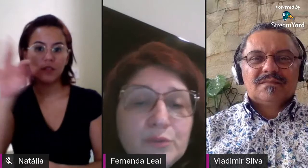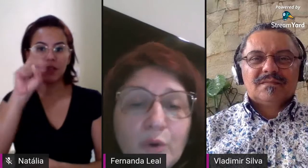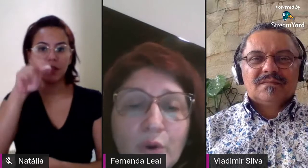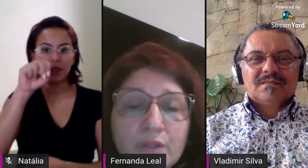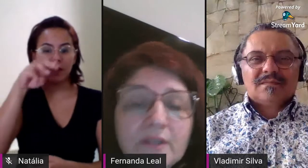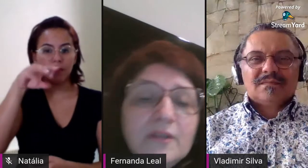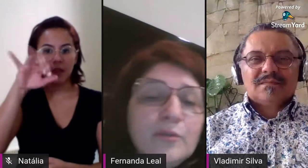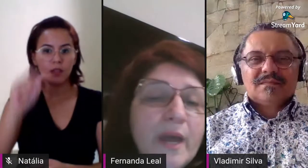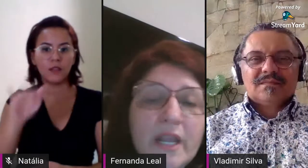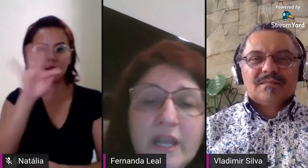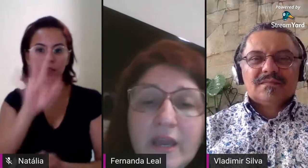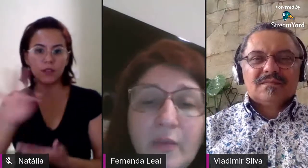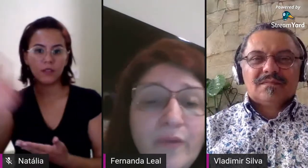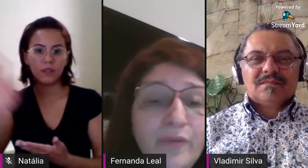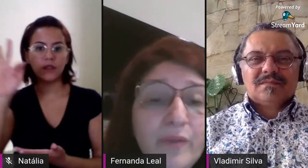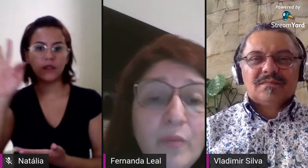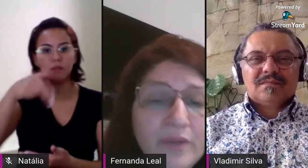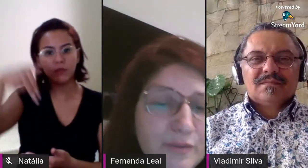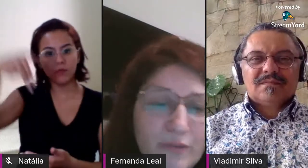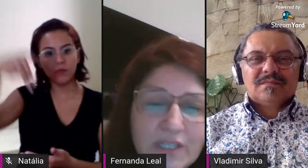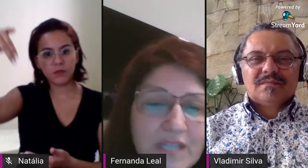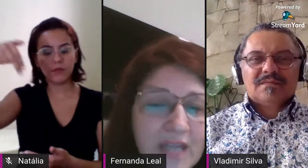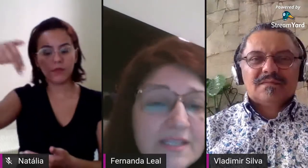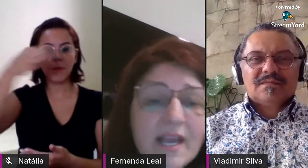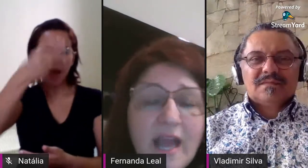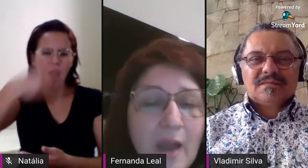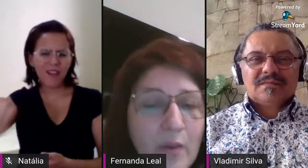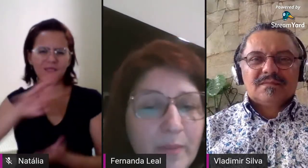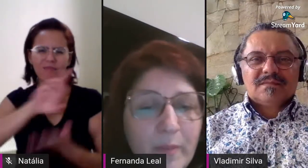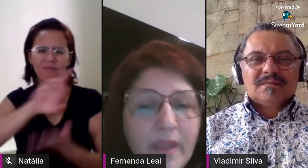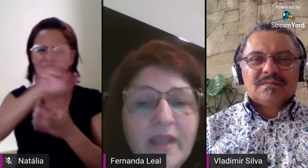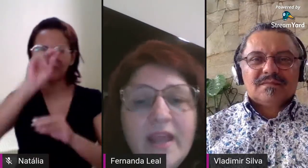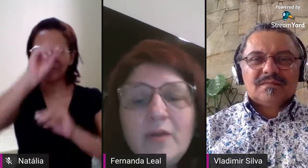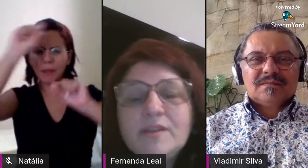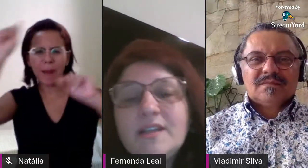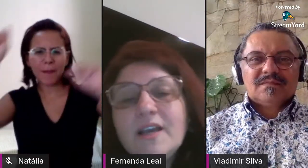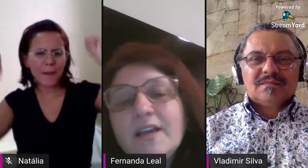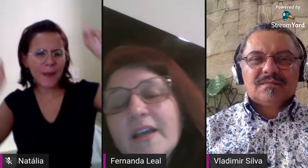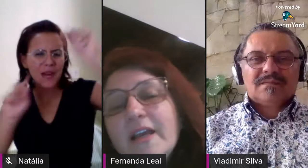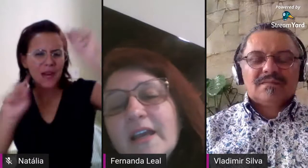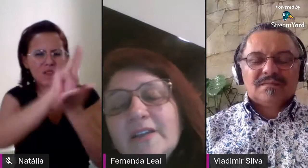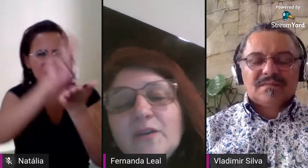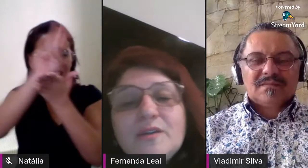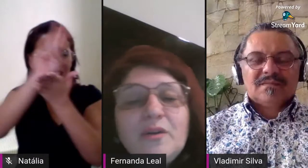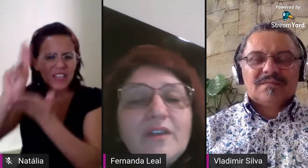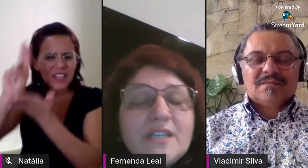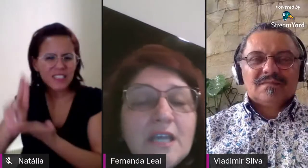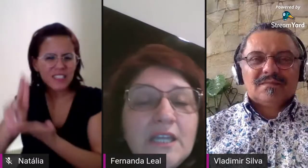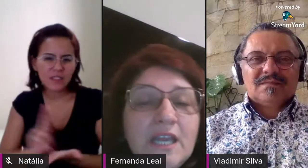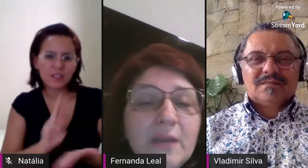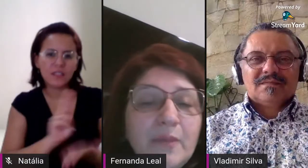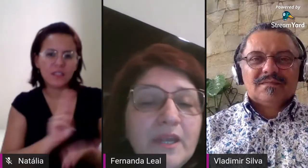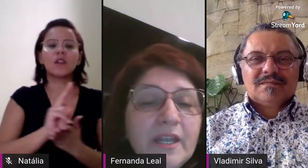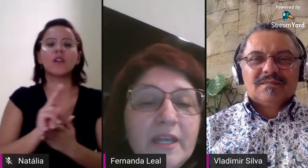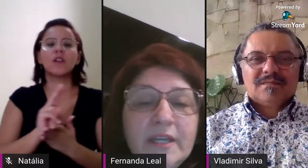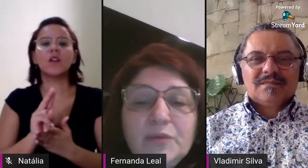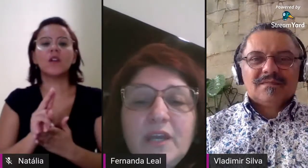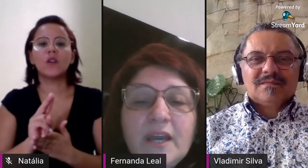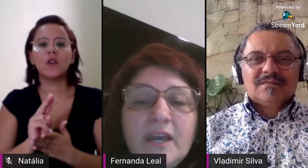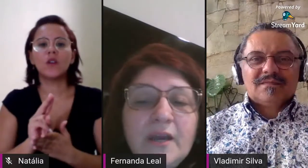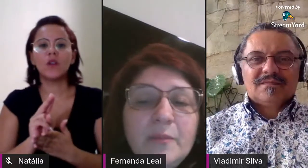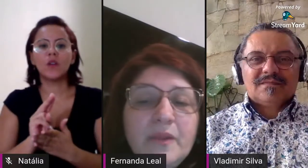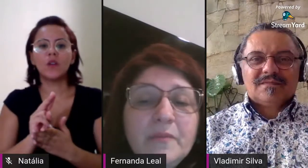Grande do Norte, do Maranhão, enfim, muitas universidades. A UEPB, né, nossa universidade aqui em Campina